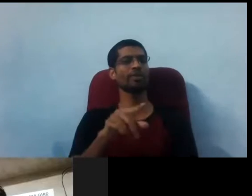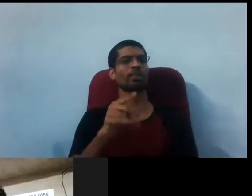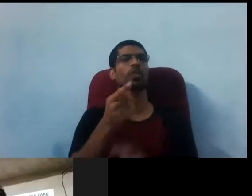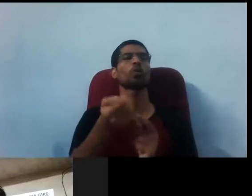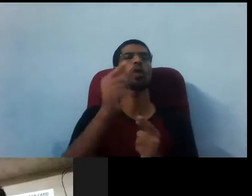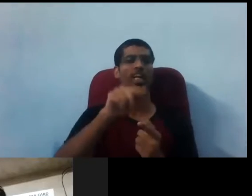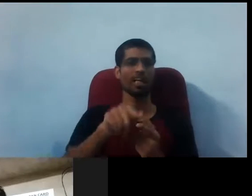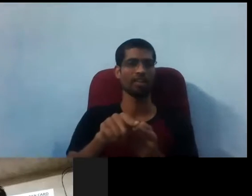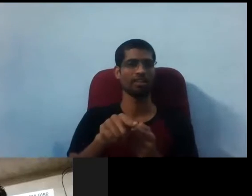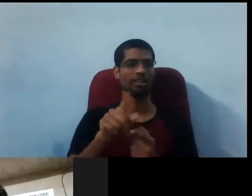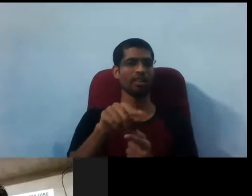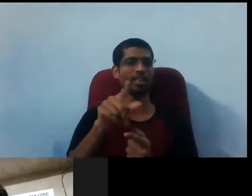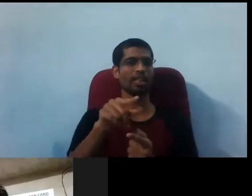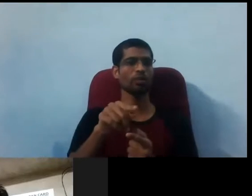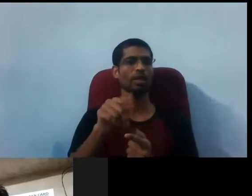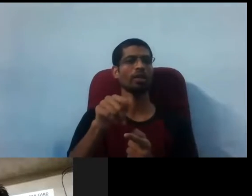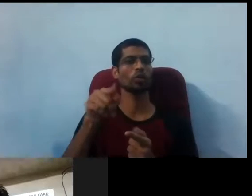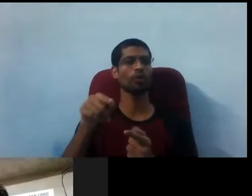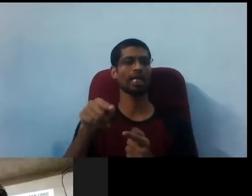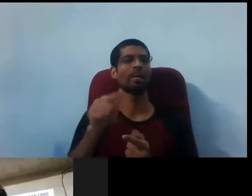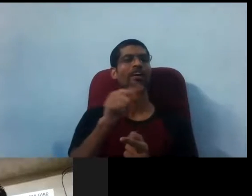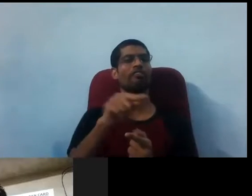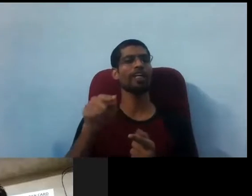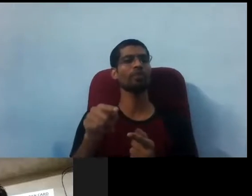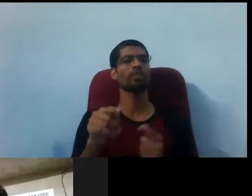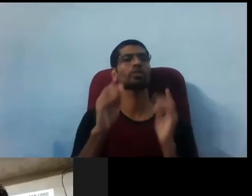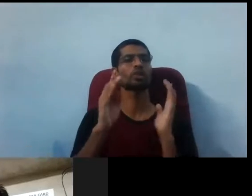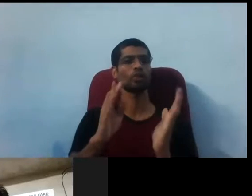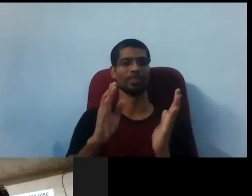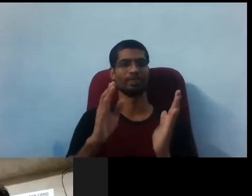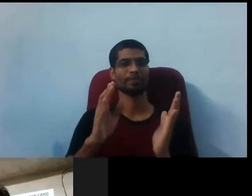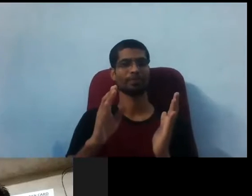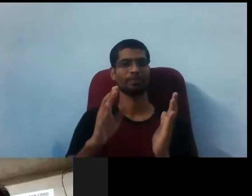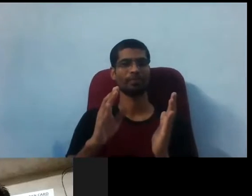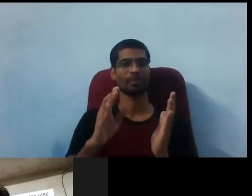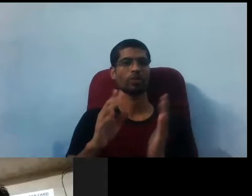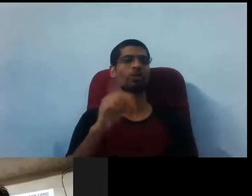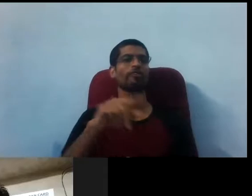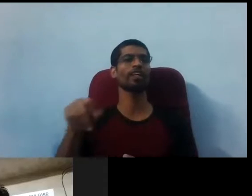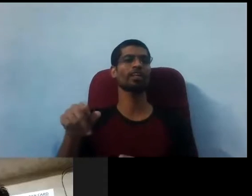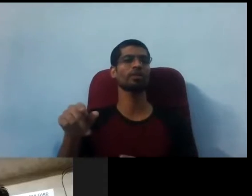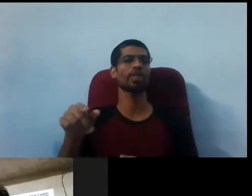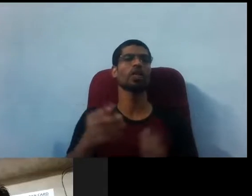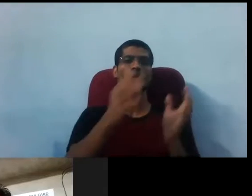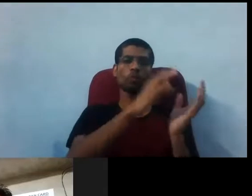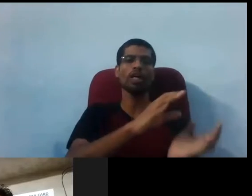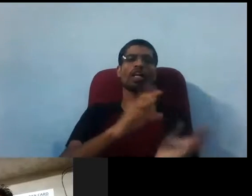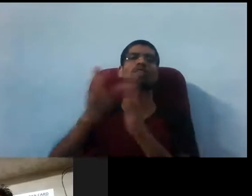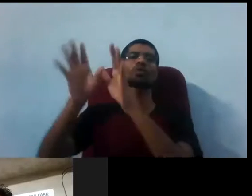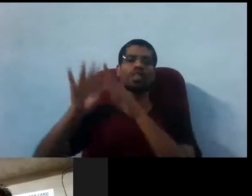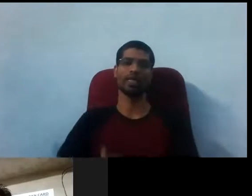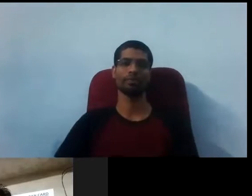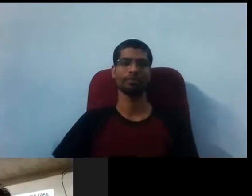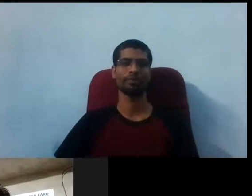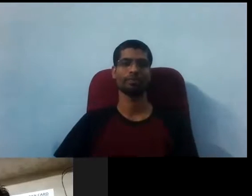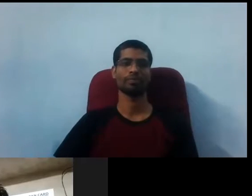रिफाइनिंग, री मतलब दोबारा, री का अर्थ हो गया दोबारा, फाइन मतलब शुद्ध, तो रिफाइनिंग का अर्थ हो गया दोबारा